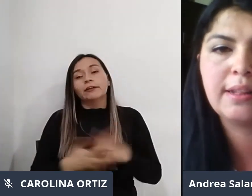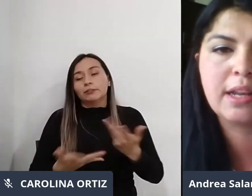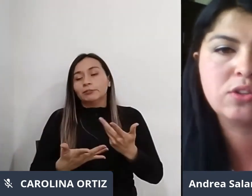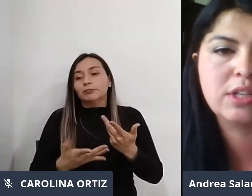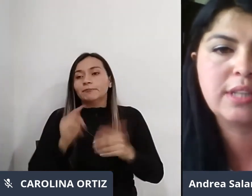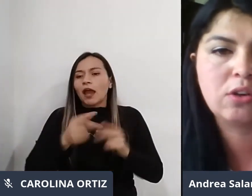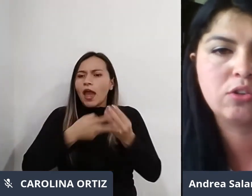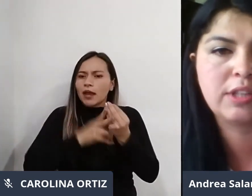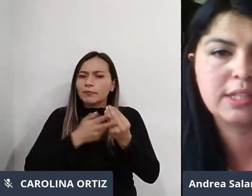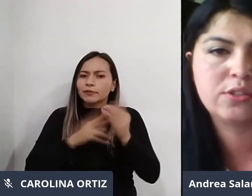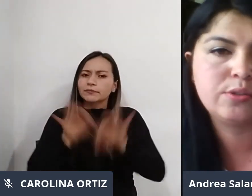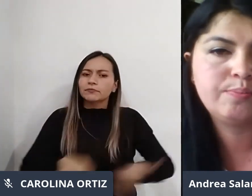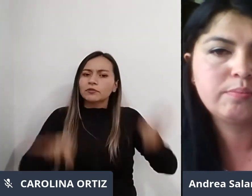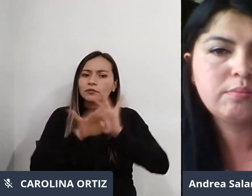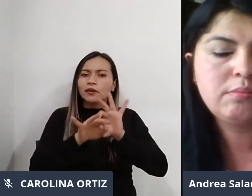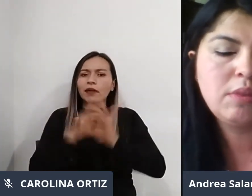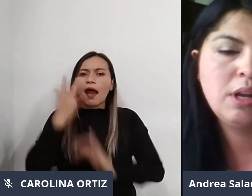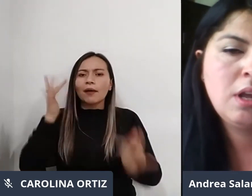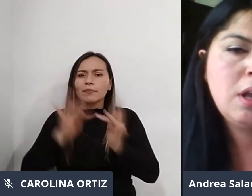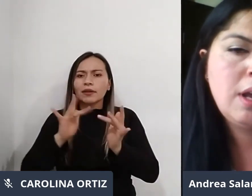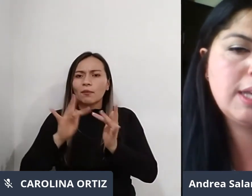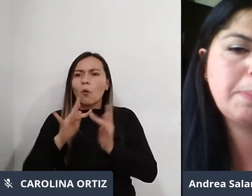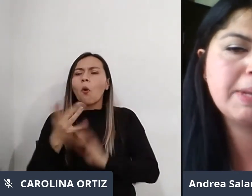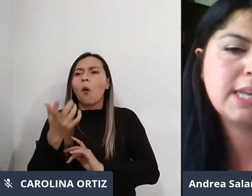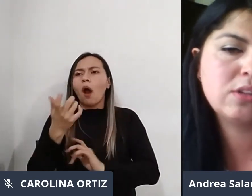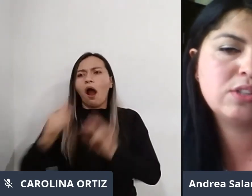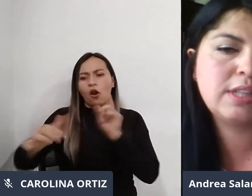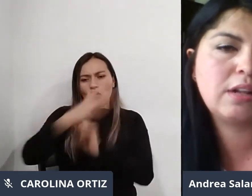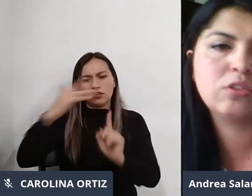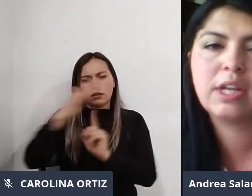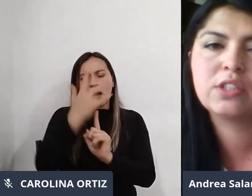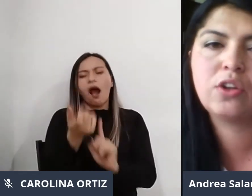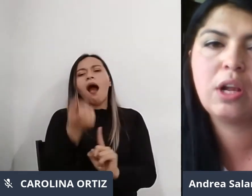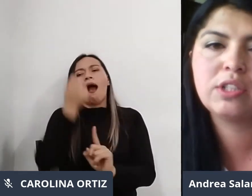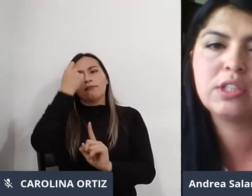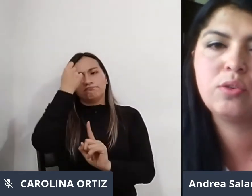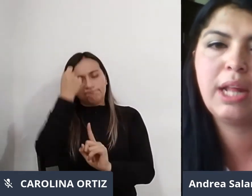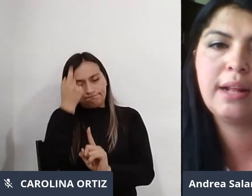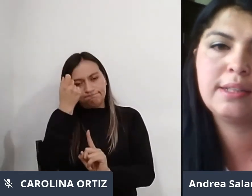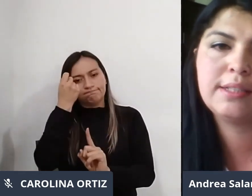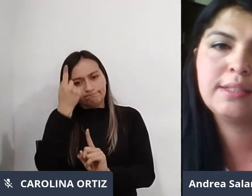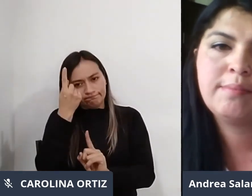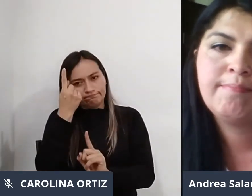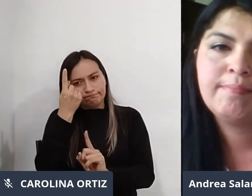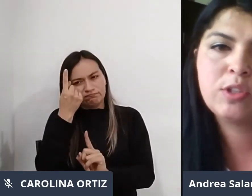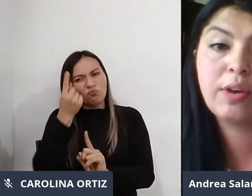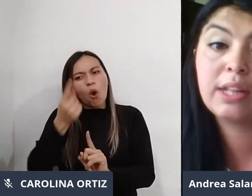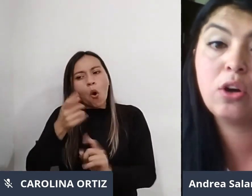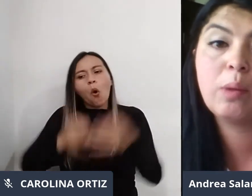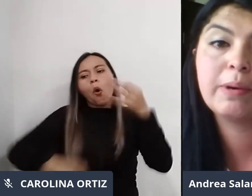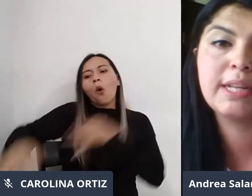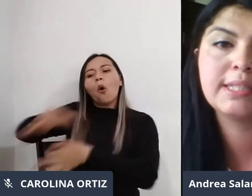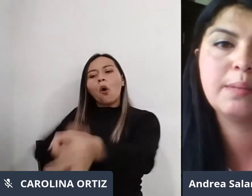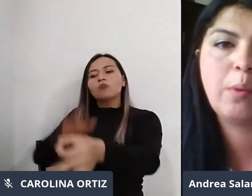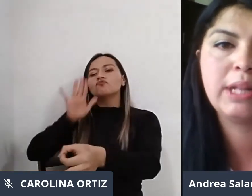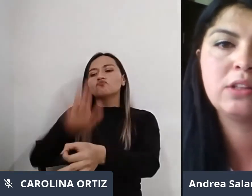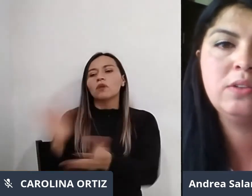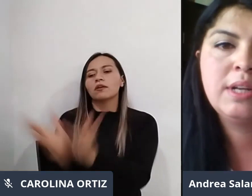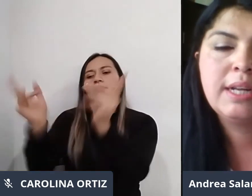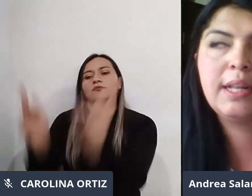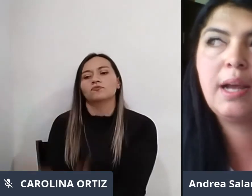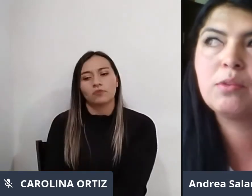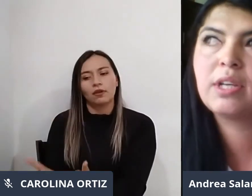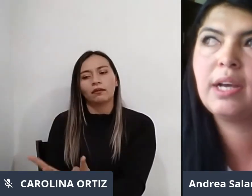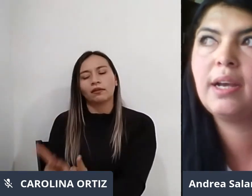es entendernos desde el contexto. Ese pensarnos desde el contexto de los estudiantes. Sobre todo porque en este